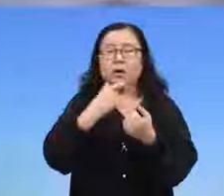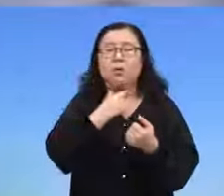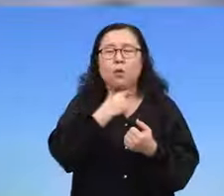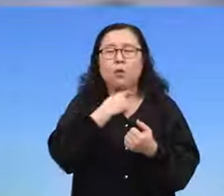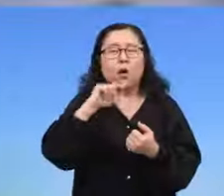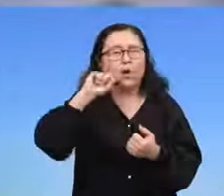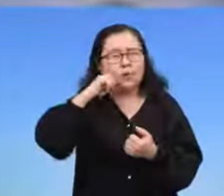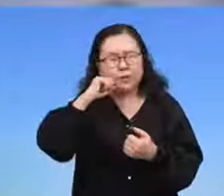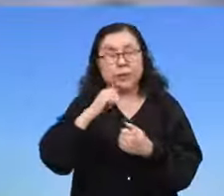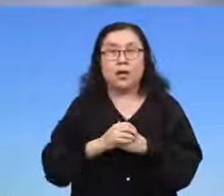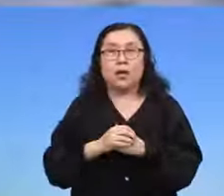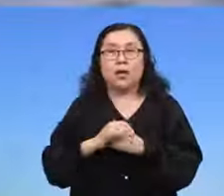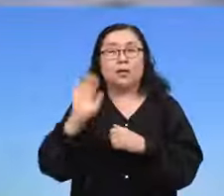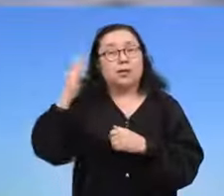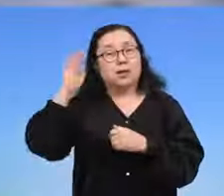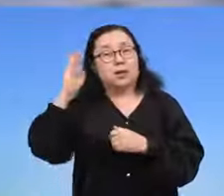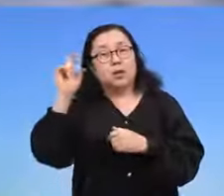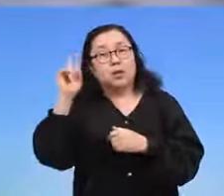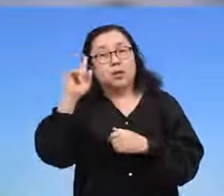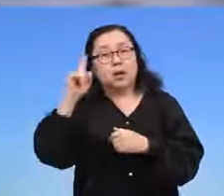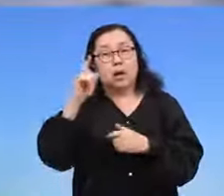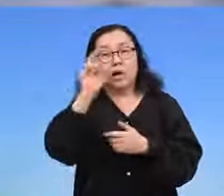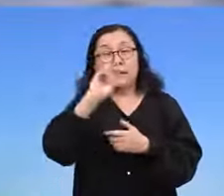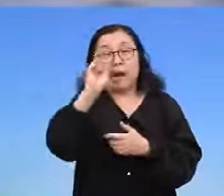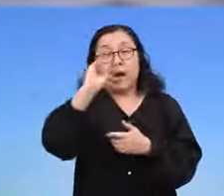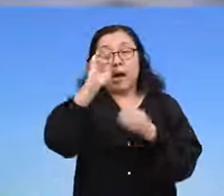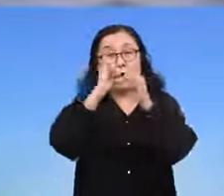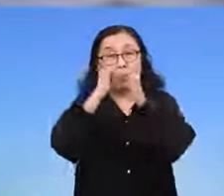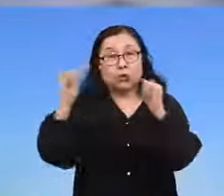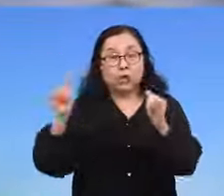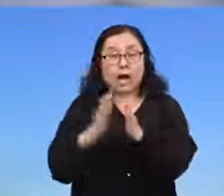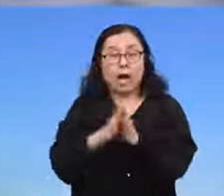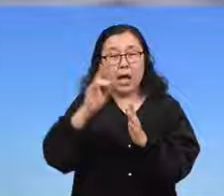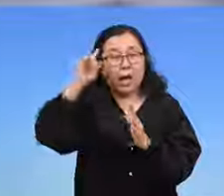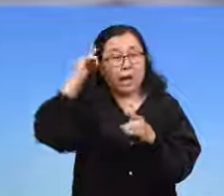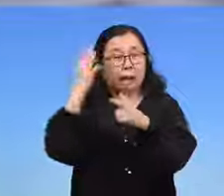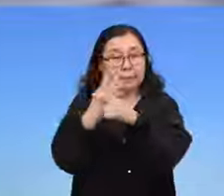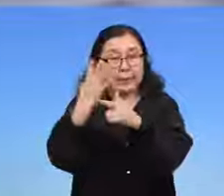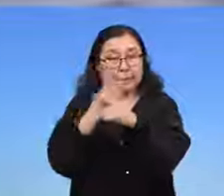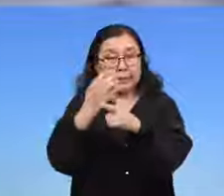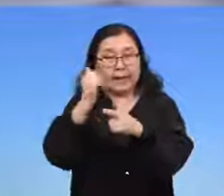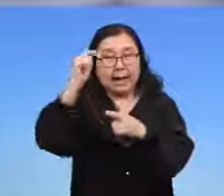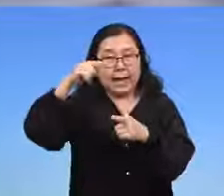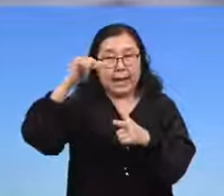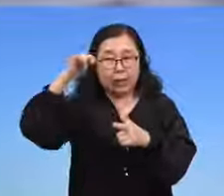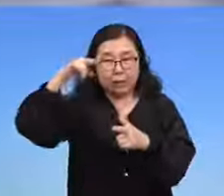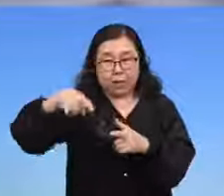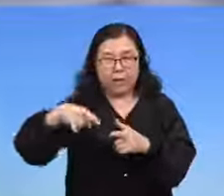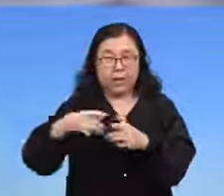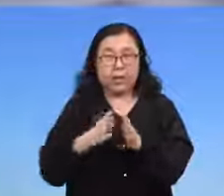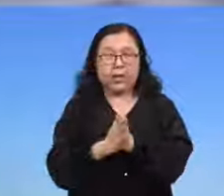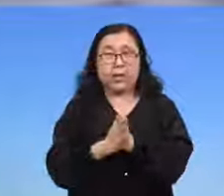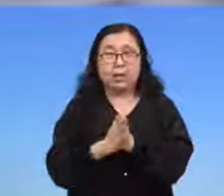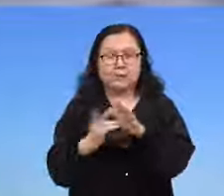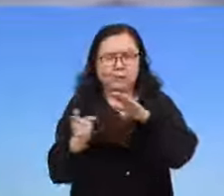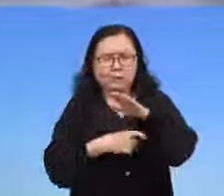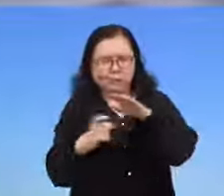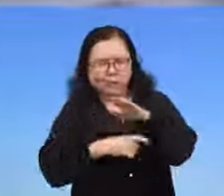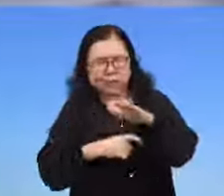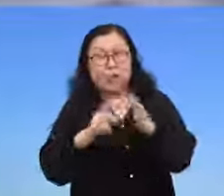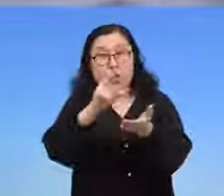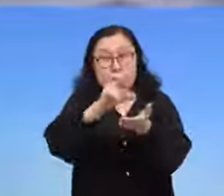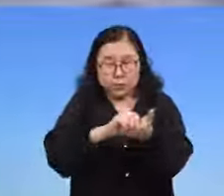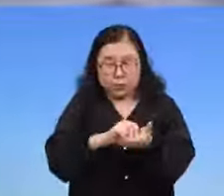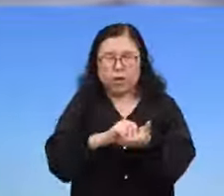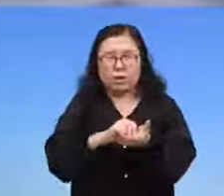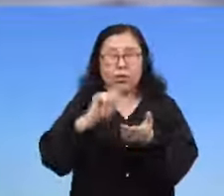최근에 모 가수가 이제 그 박사학위 표절 문제로 어려움을 겪고 있는 기사를 제가 봤는데요, 전 다른